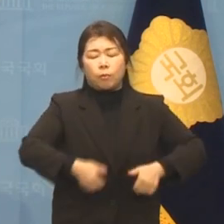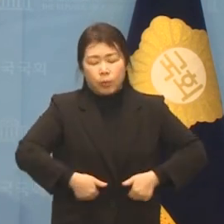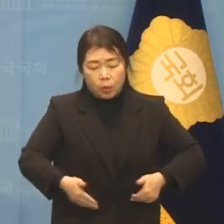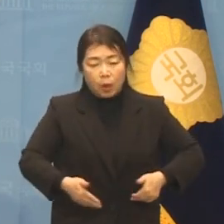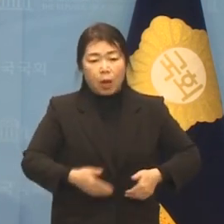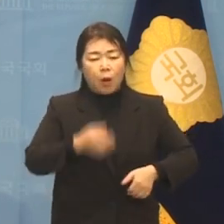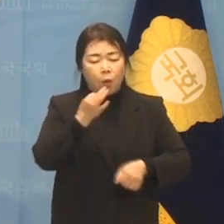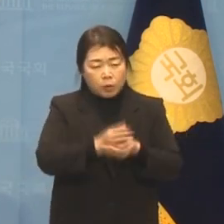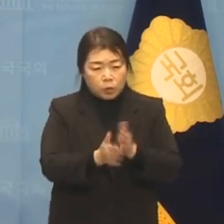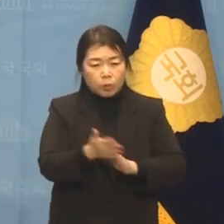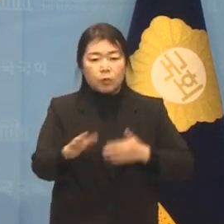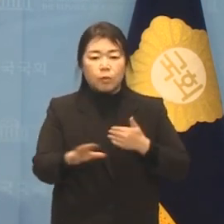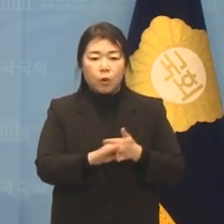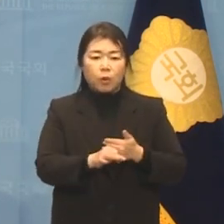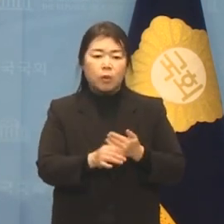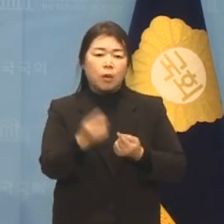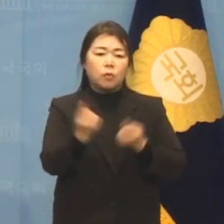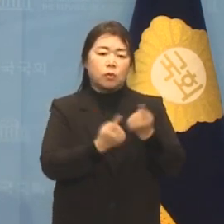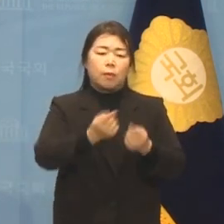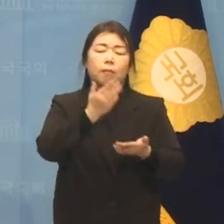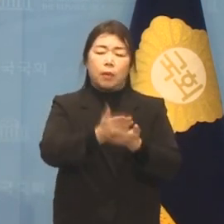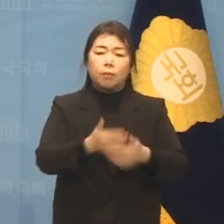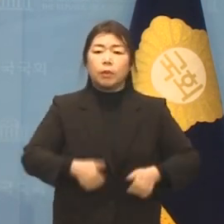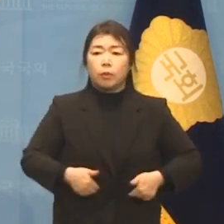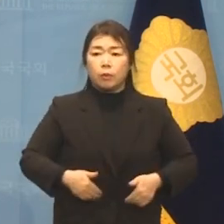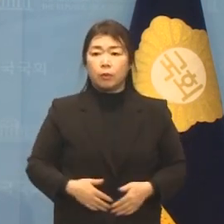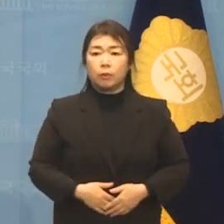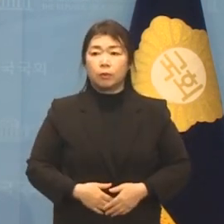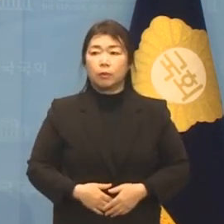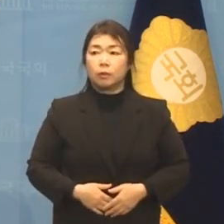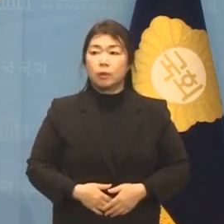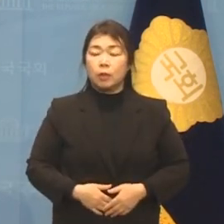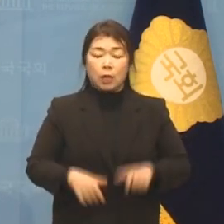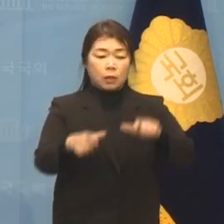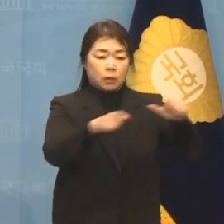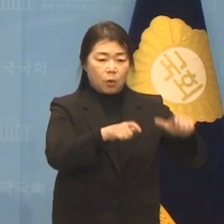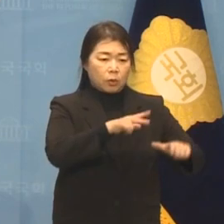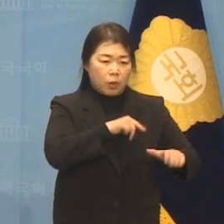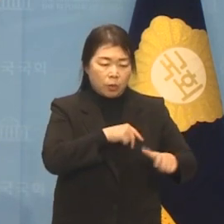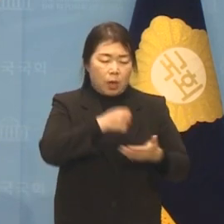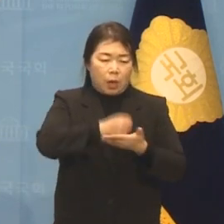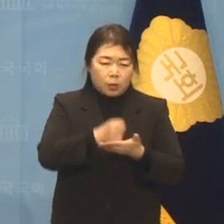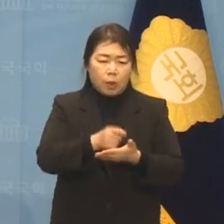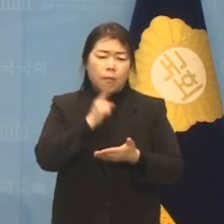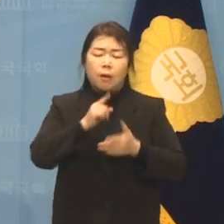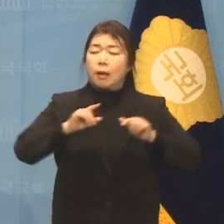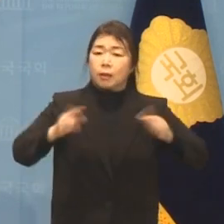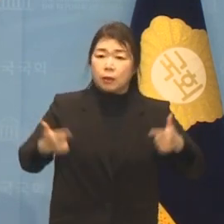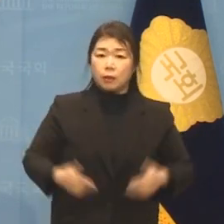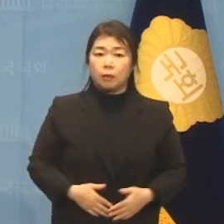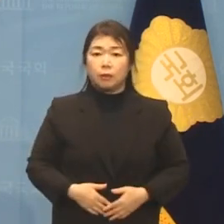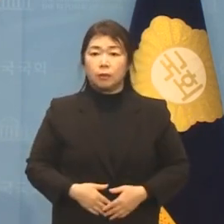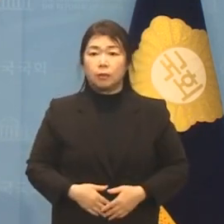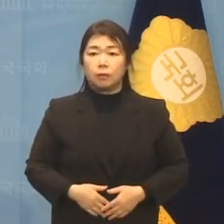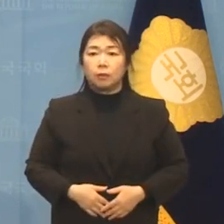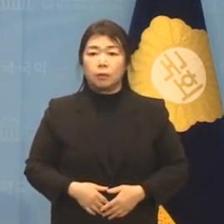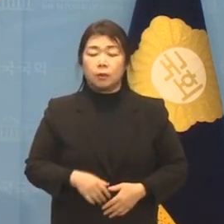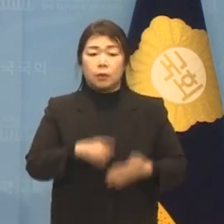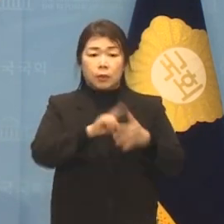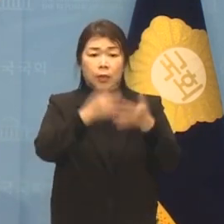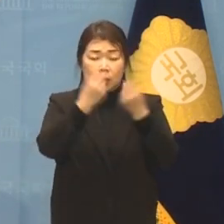아니면 최소화해야 될 것입니다. 이해관계가 있는 지역구 의원의 하소연이 아닙니다. 엄지손가락의